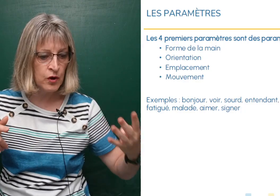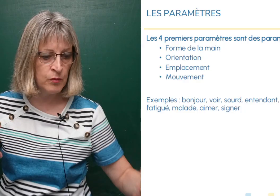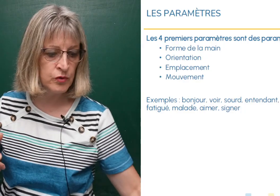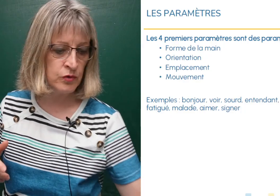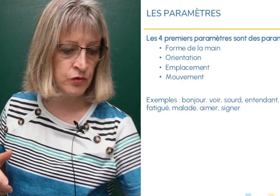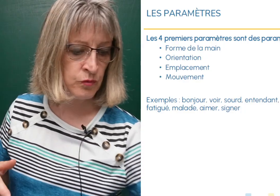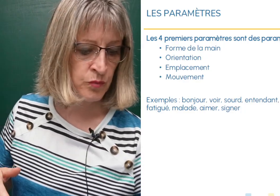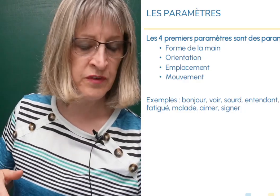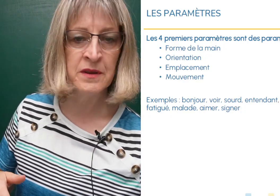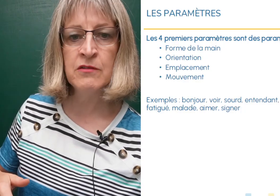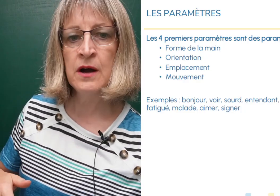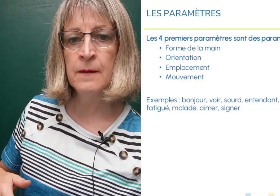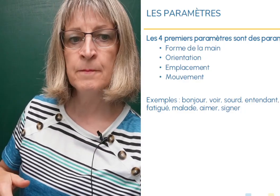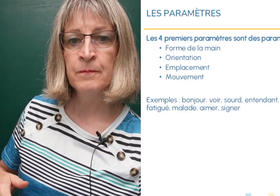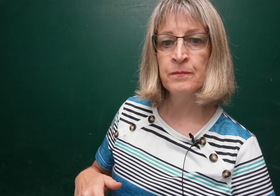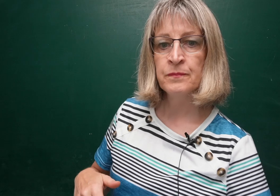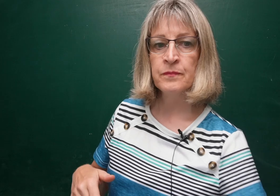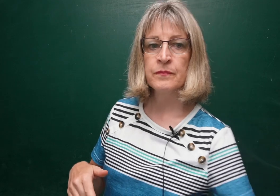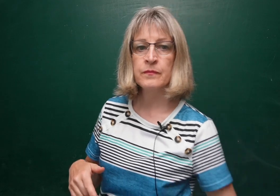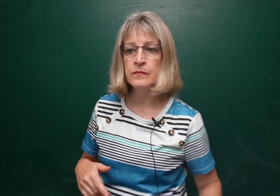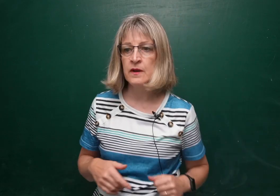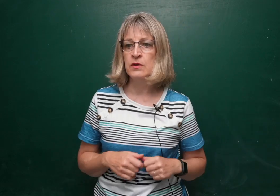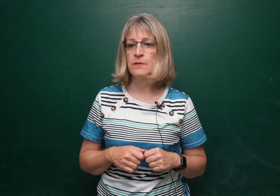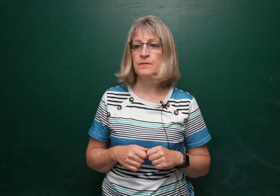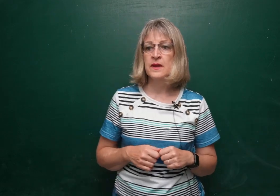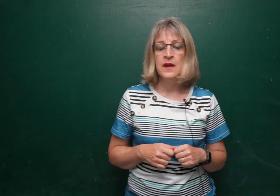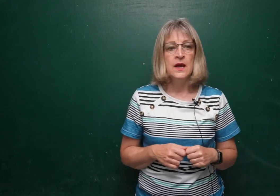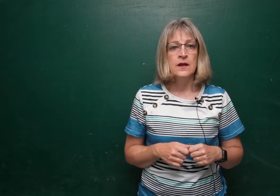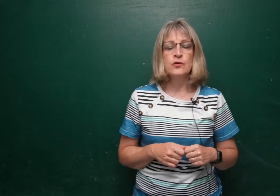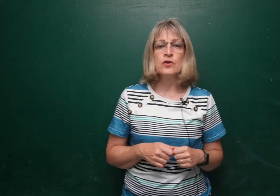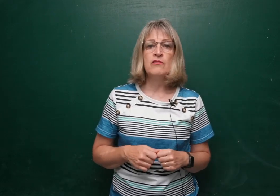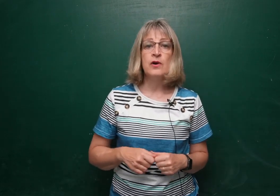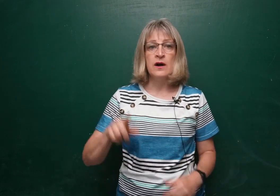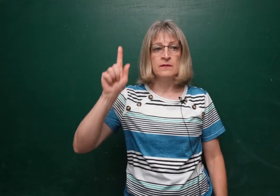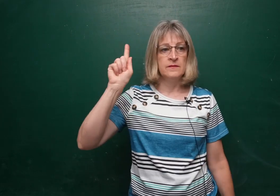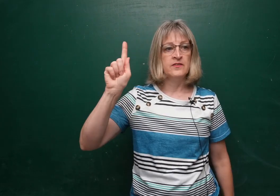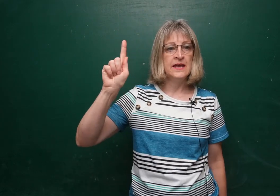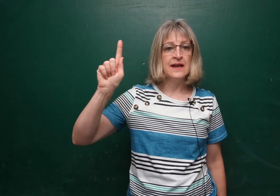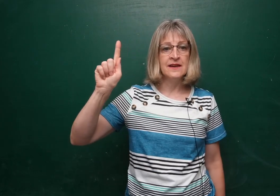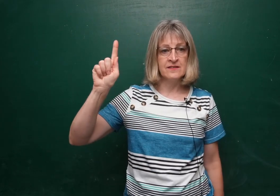pour que tout le monde puisse bien voir. Voilà. Donc, voir, c'est index.